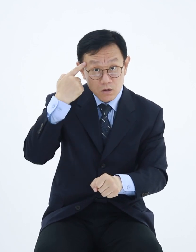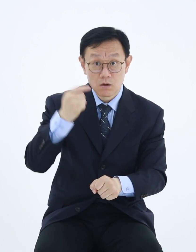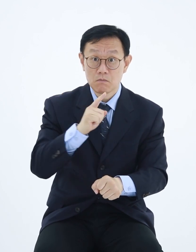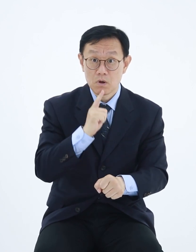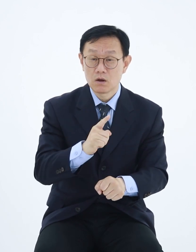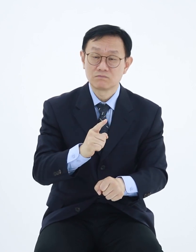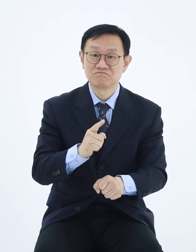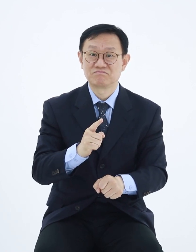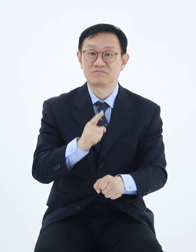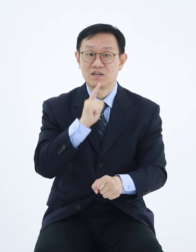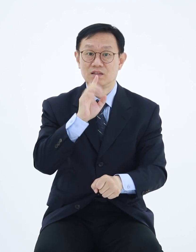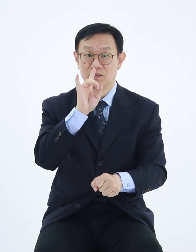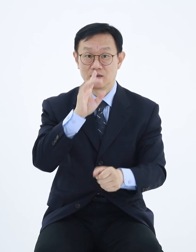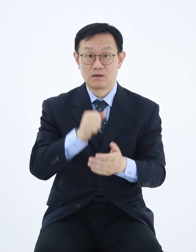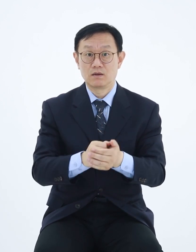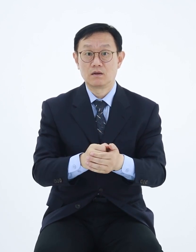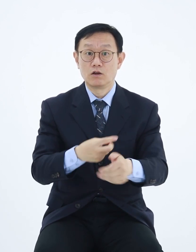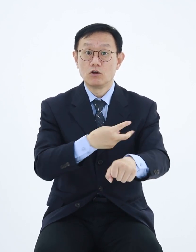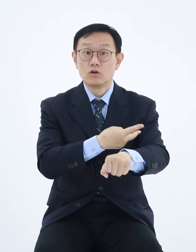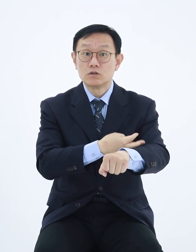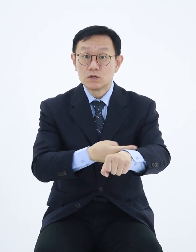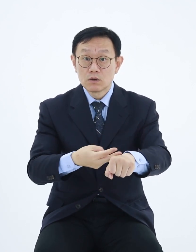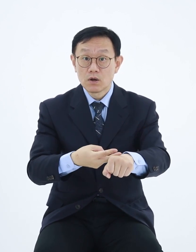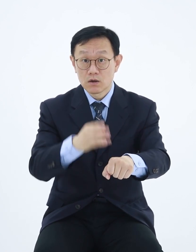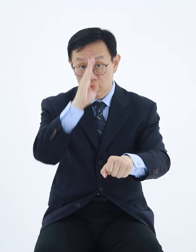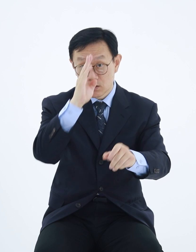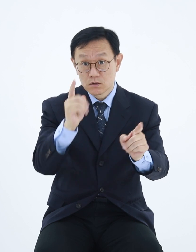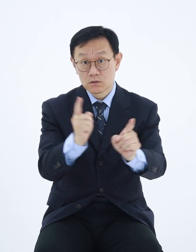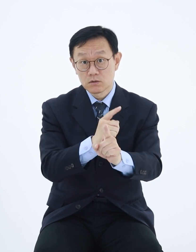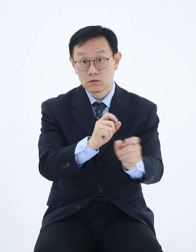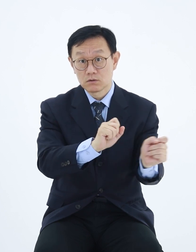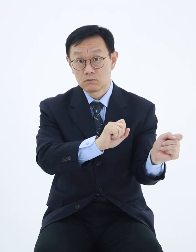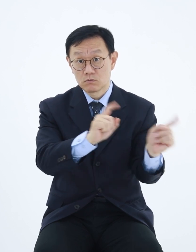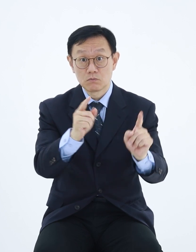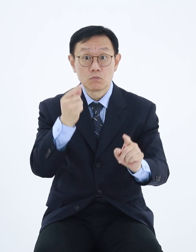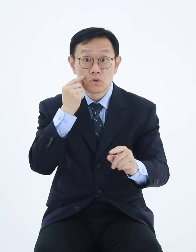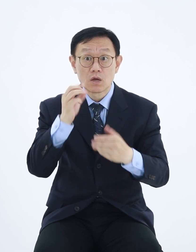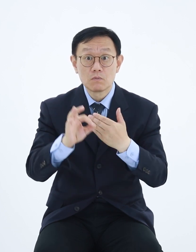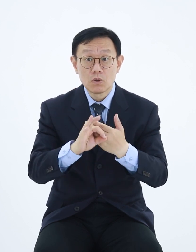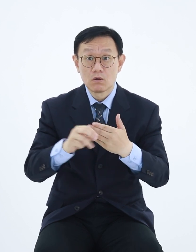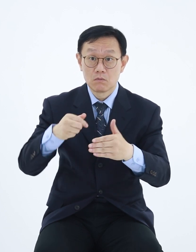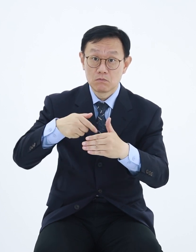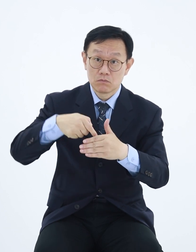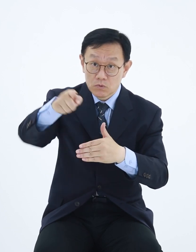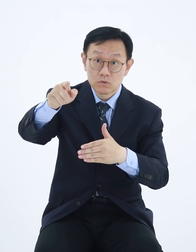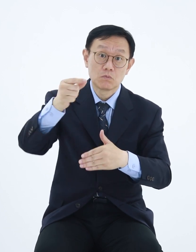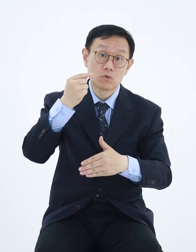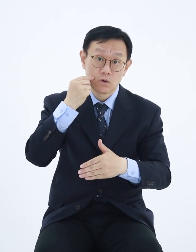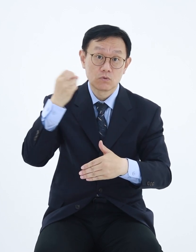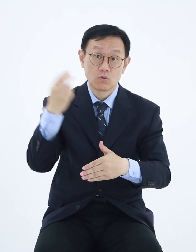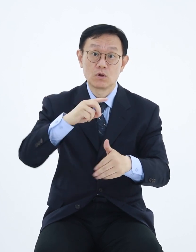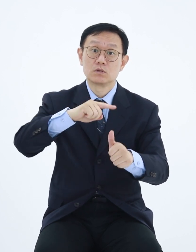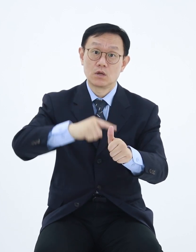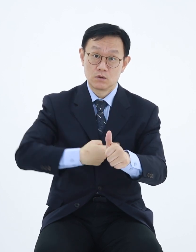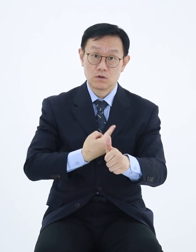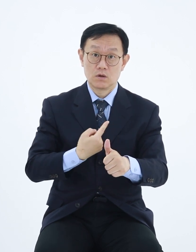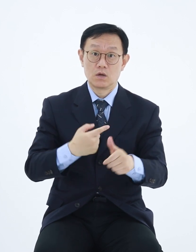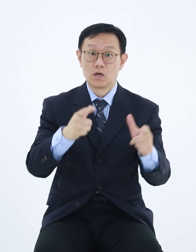H씨가 수영장을 이용해 재활치료를 하지 못한다면 밖에 나갈 수도 없을 것이고 H씨는 자연스럽게